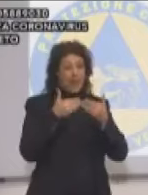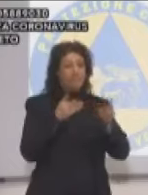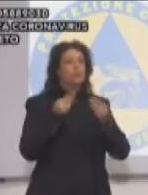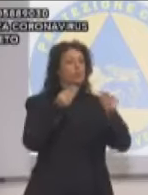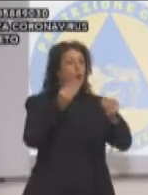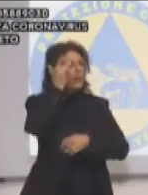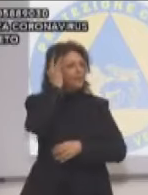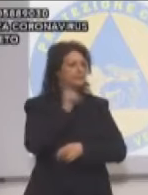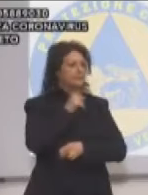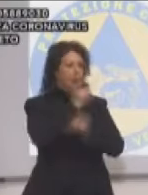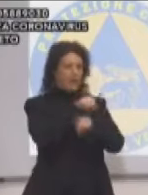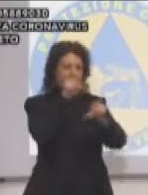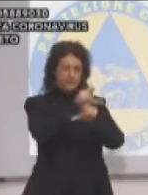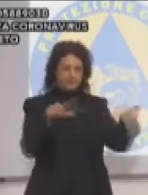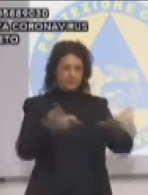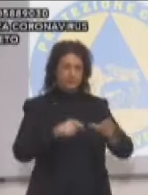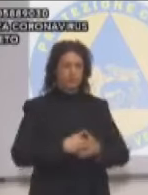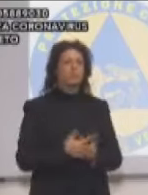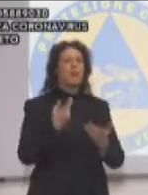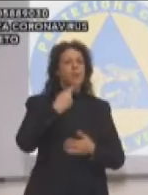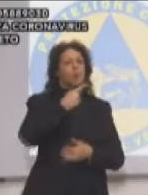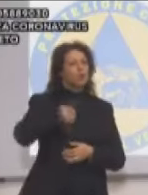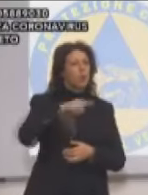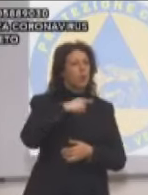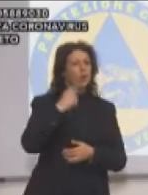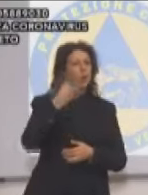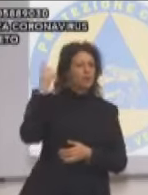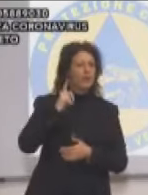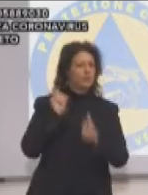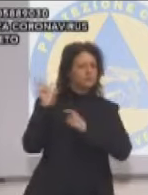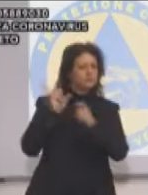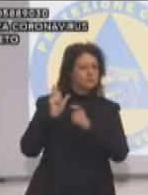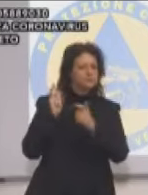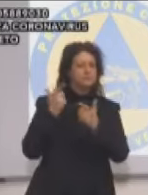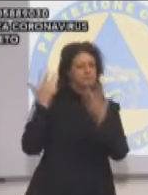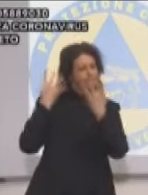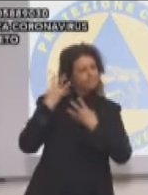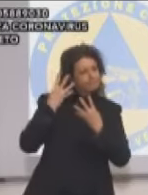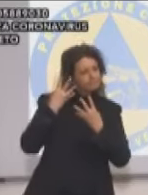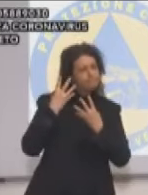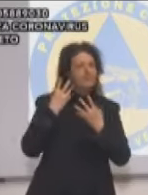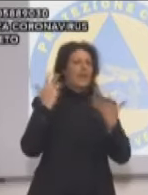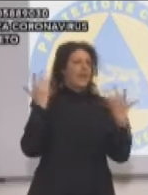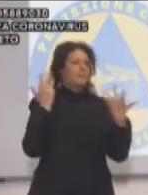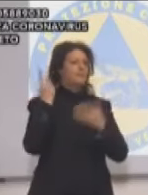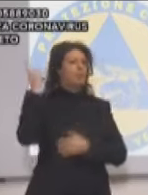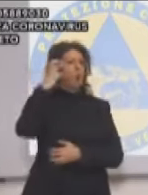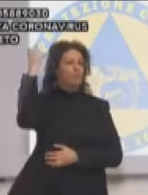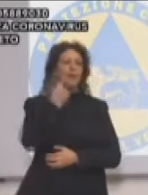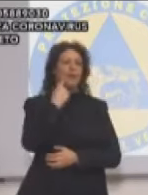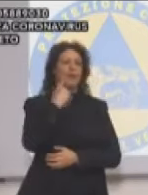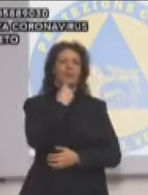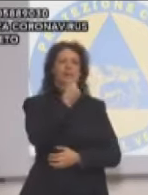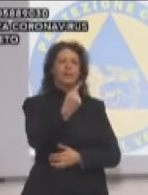stiamo lavorando e ragionando col governo affinché le date che si sono ipotizzate ad oggi che sembra la data diciamo